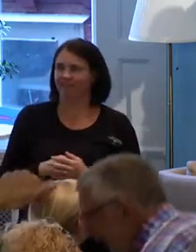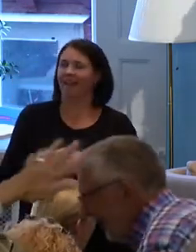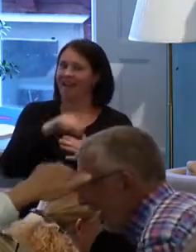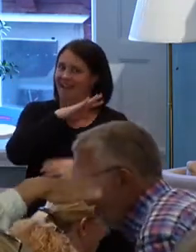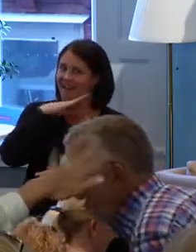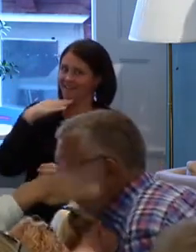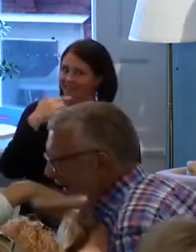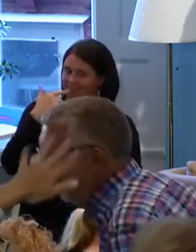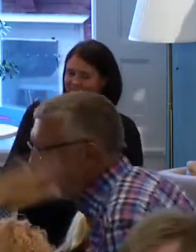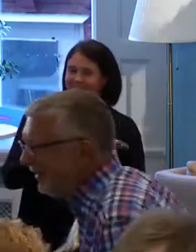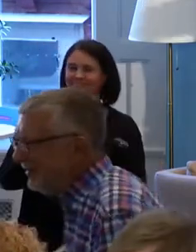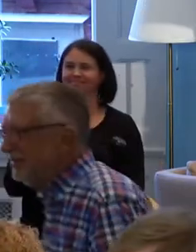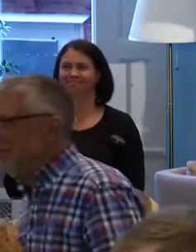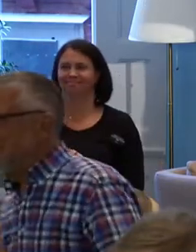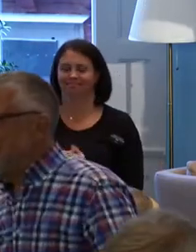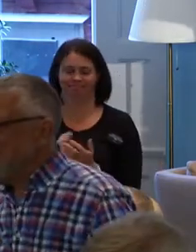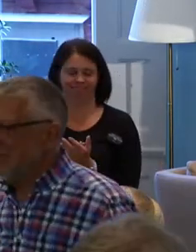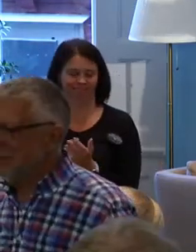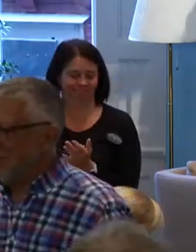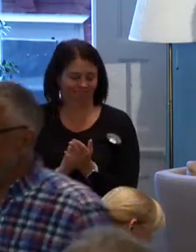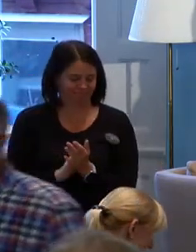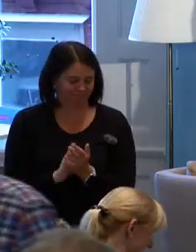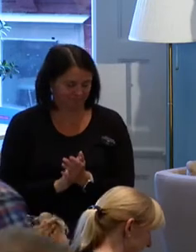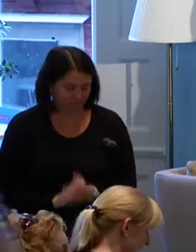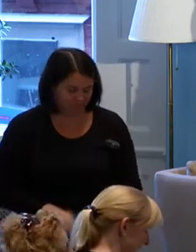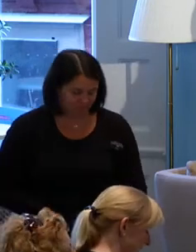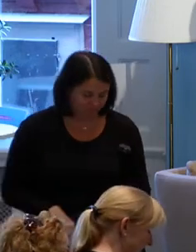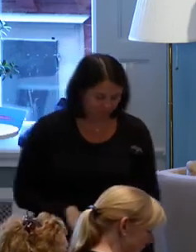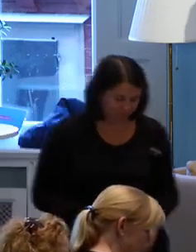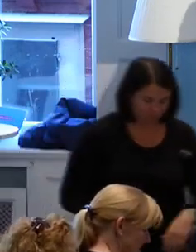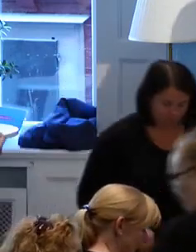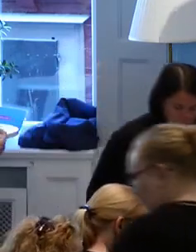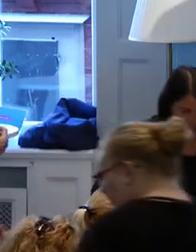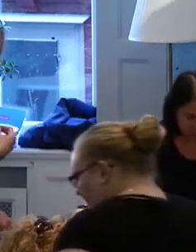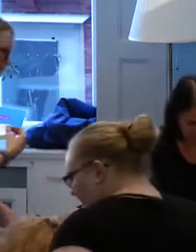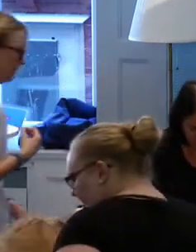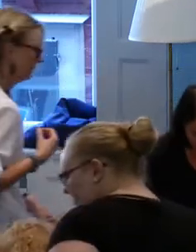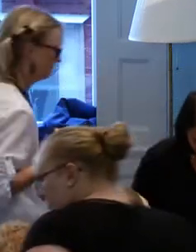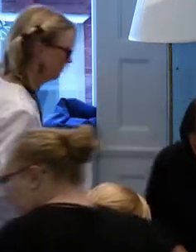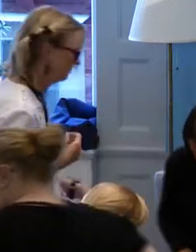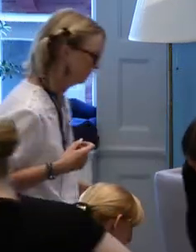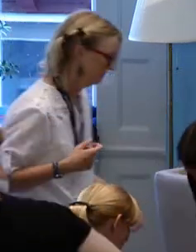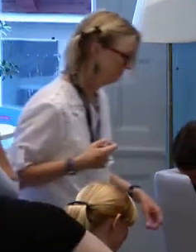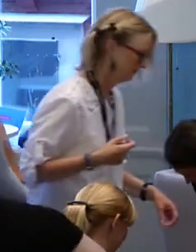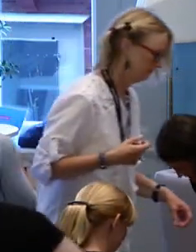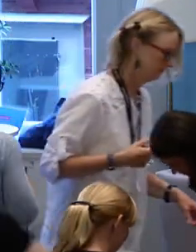Härligt. Okej, det är mer program här på Öresundshuset